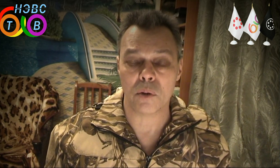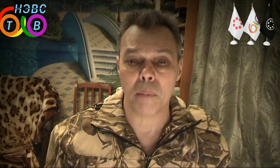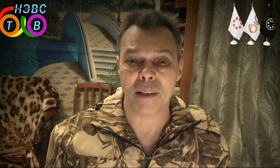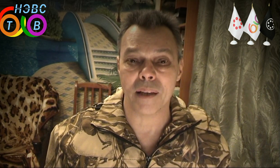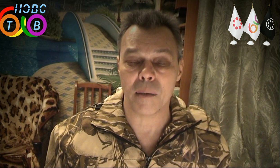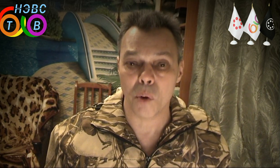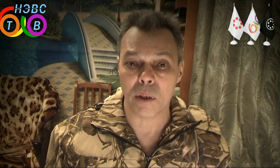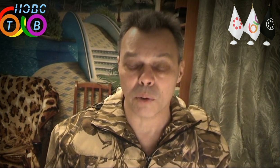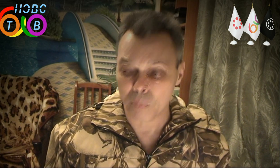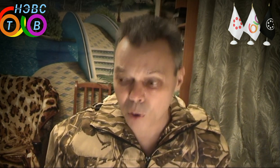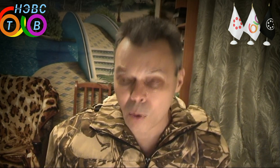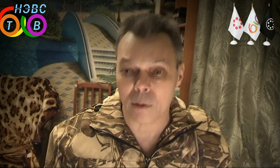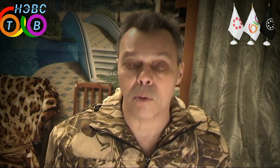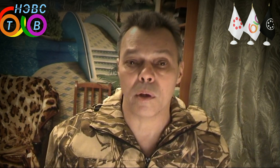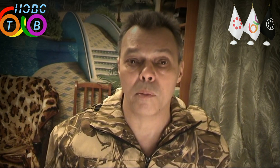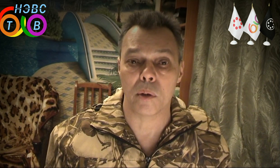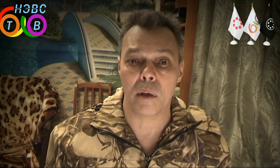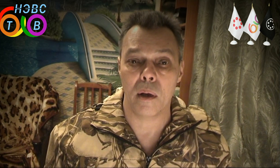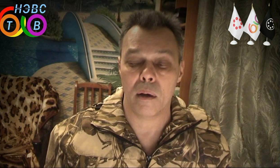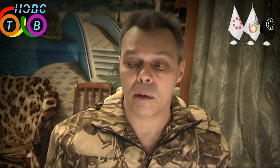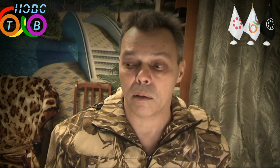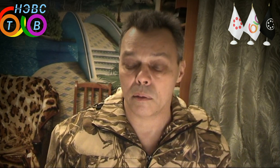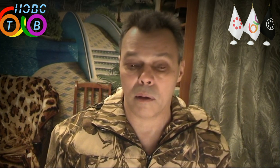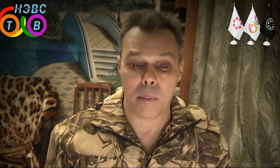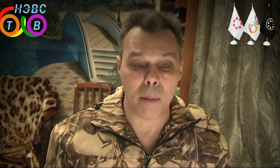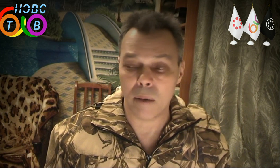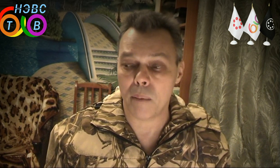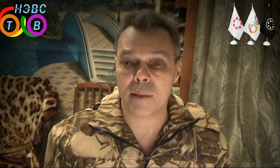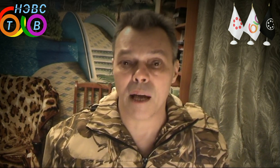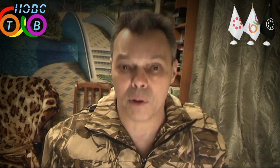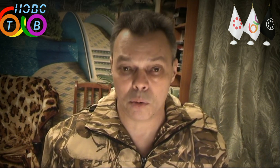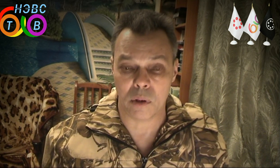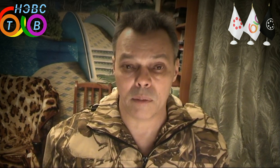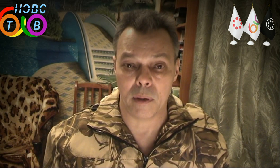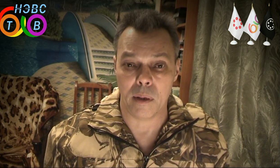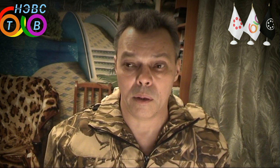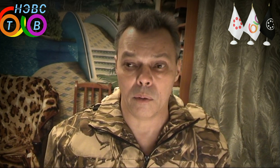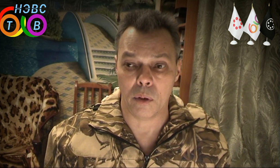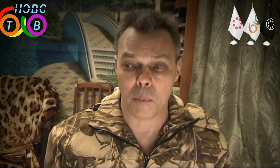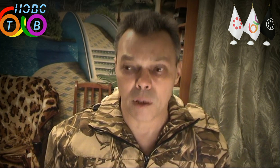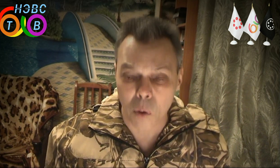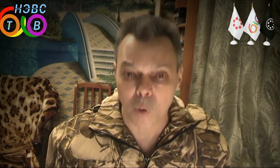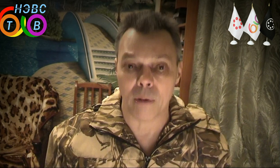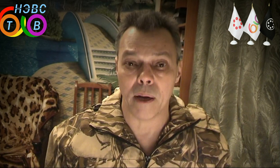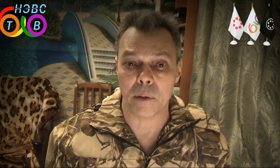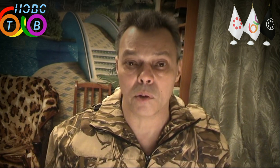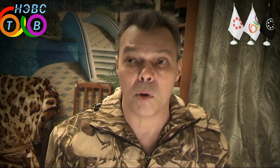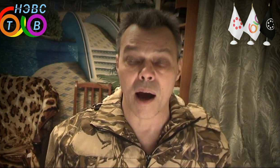судьба тогда ребенка, вот он приходит, такой ребенок, а папа и мама сами что-то выбрали, и теперь не он управляет их судьбой, а